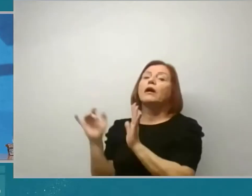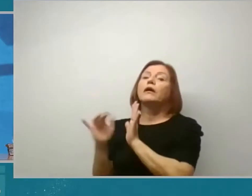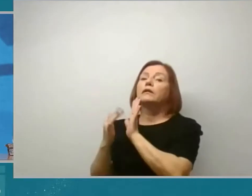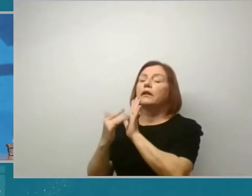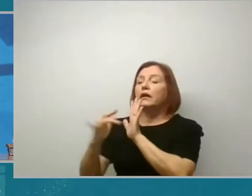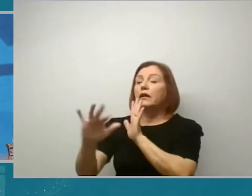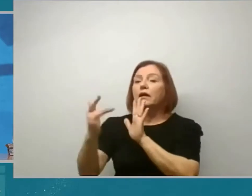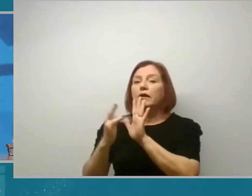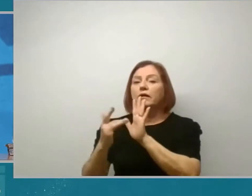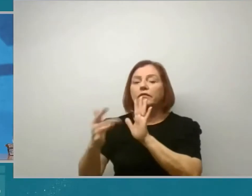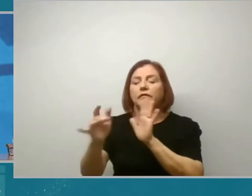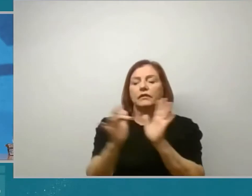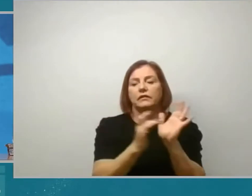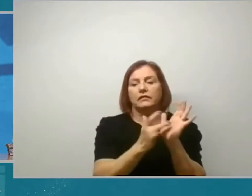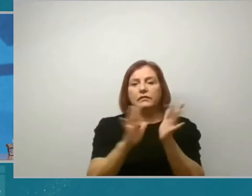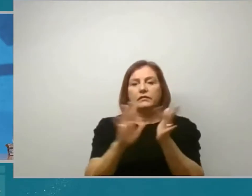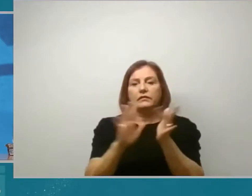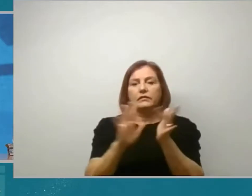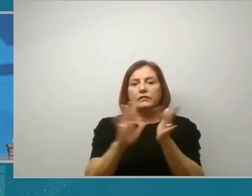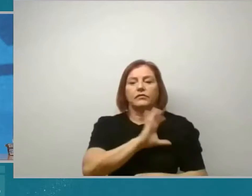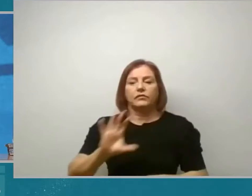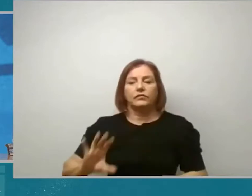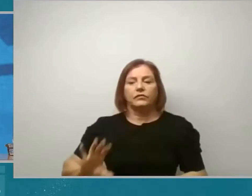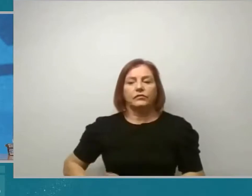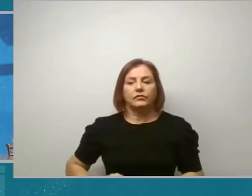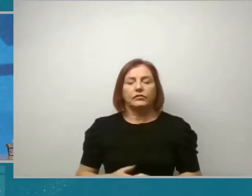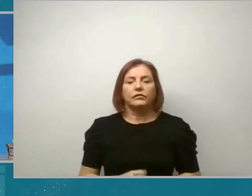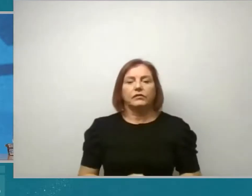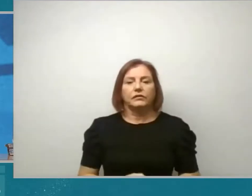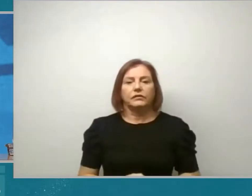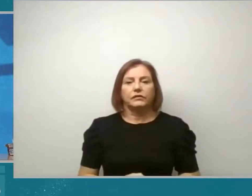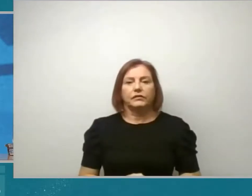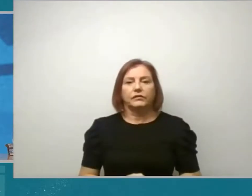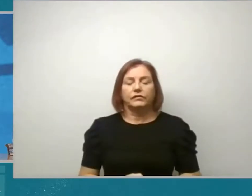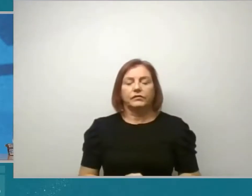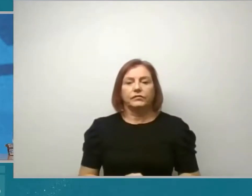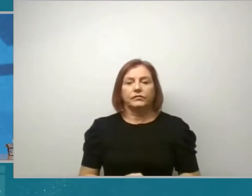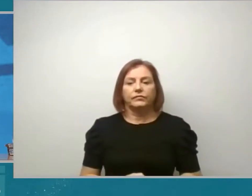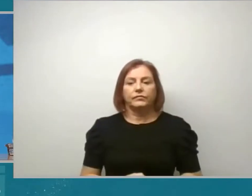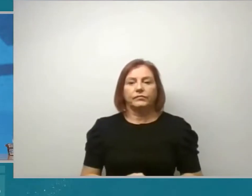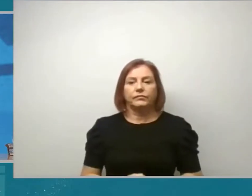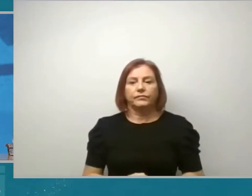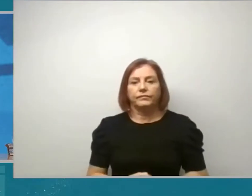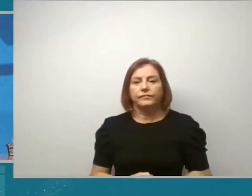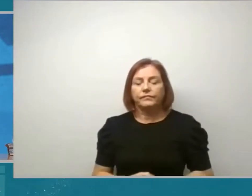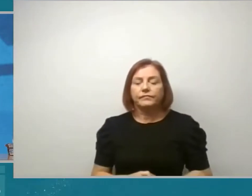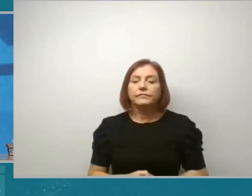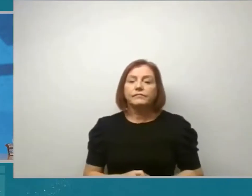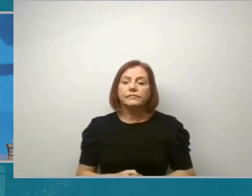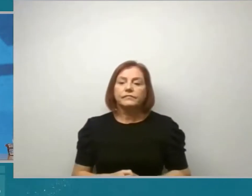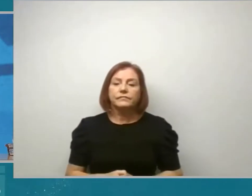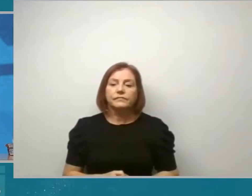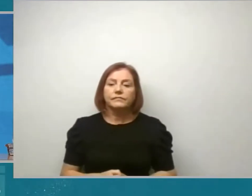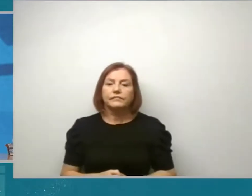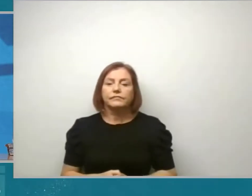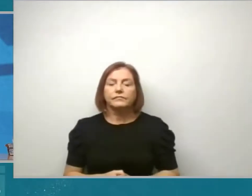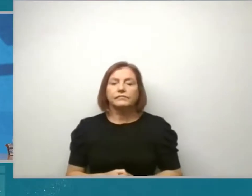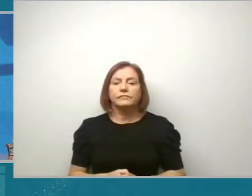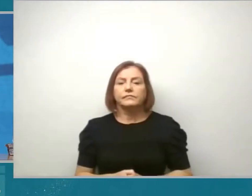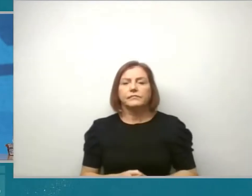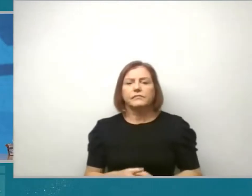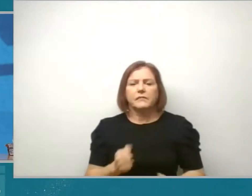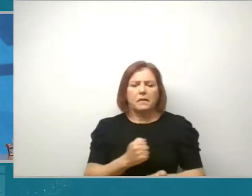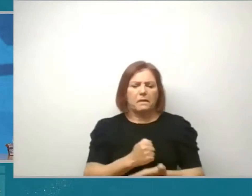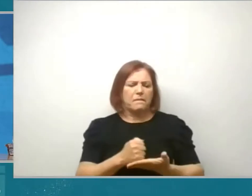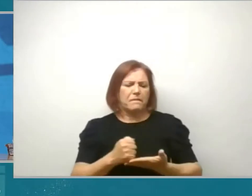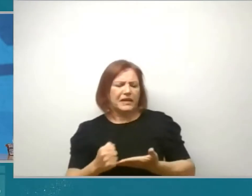que é mesmo apurado pelo fogo, é mesmo passando por provas de fogo. O fogo